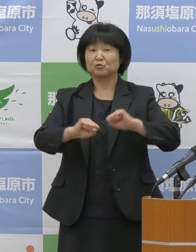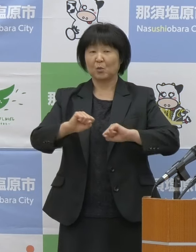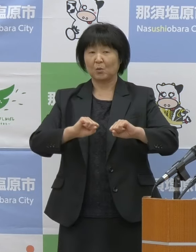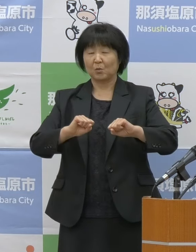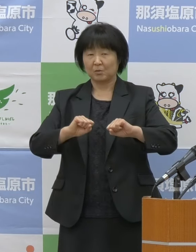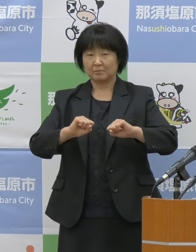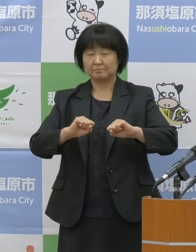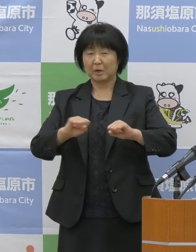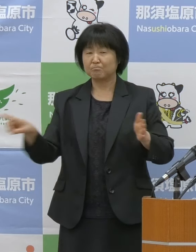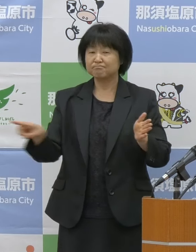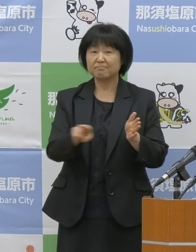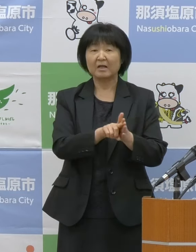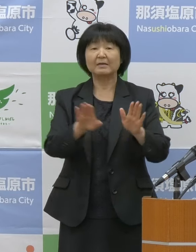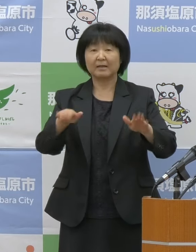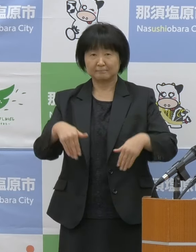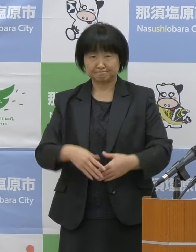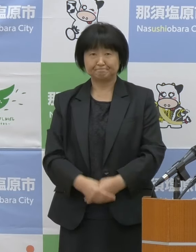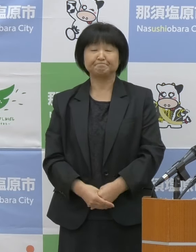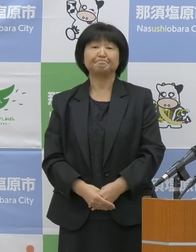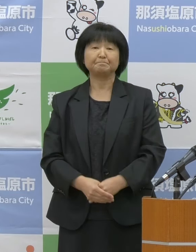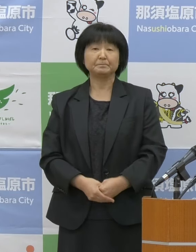行ってまいりました。